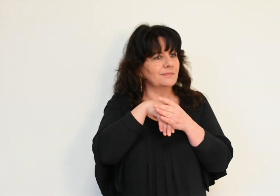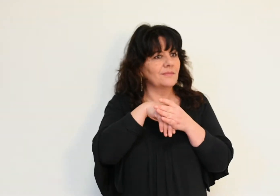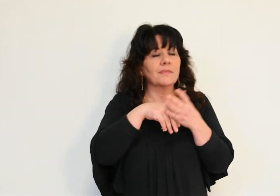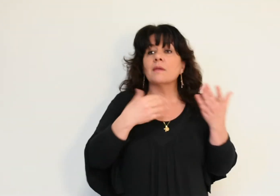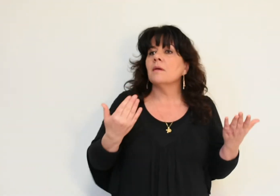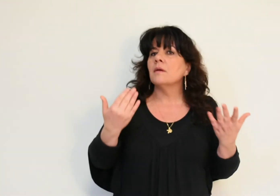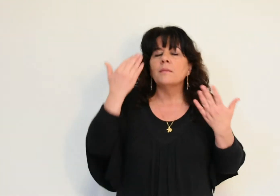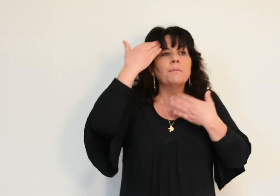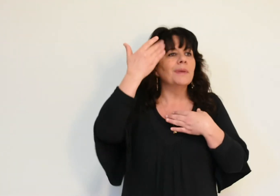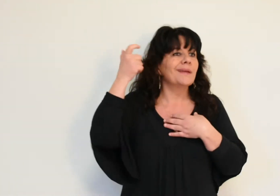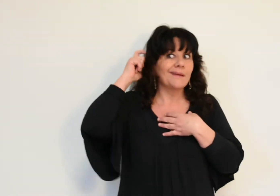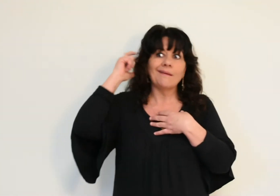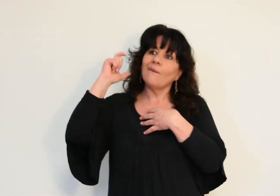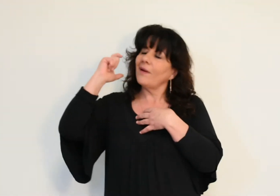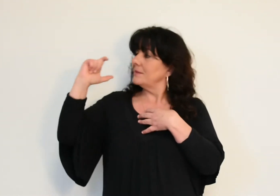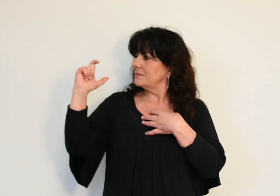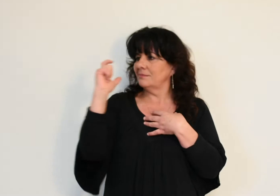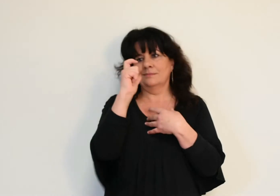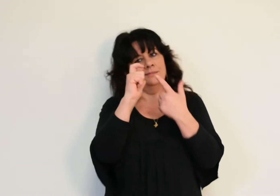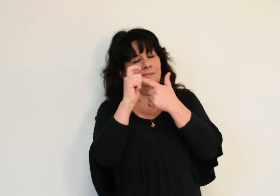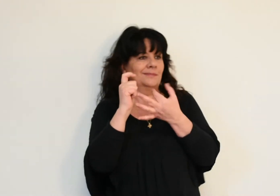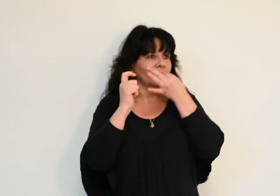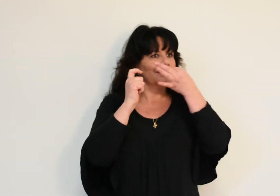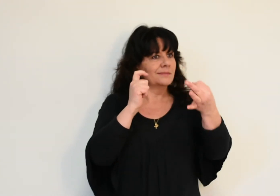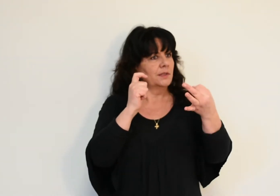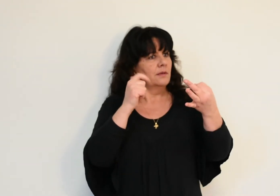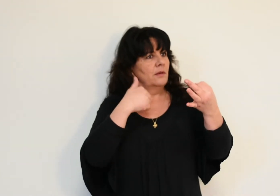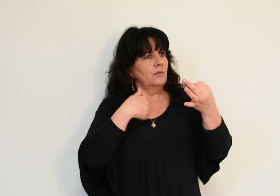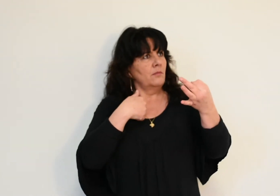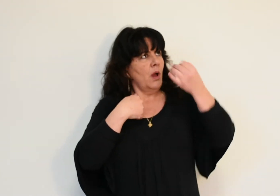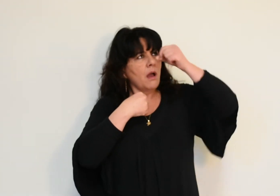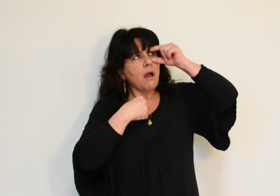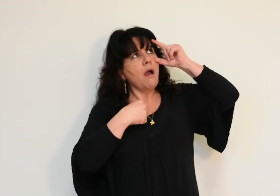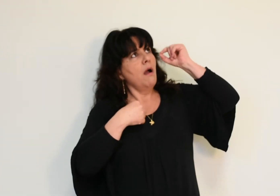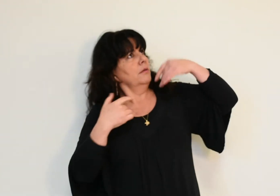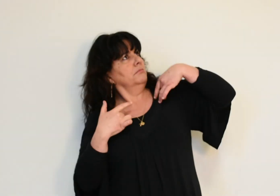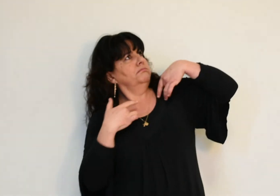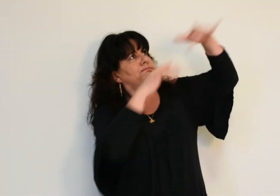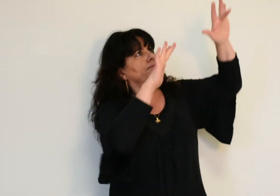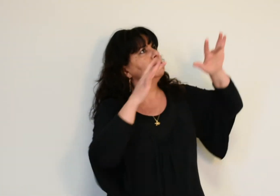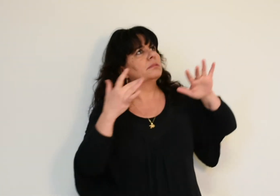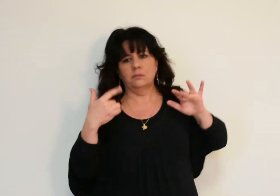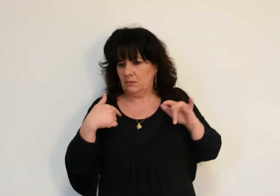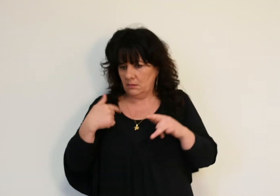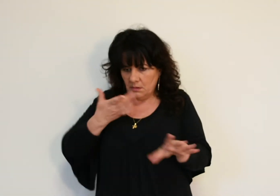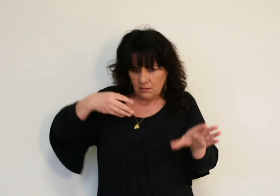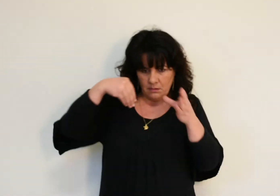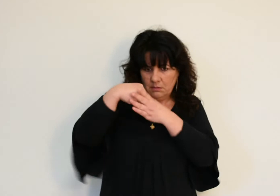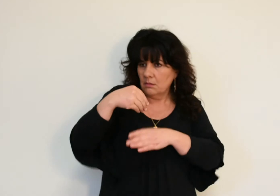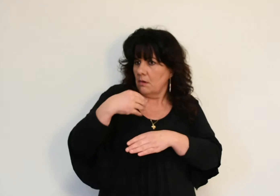L'oreille aurait beau dire « je ne suis pas l'œil », donc je ne fais pas partie du corps. Elle